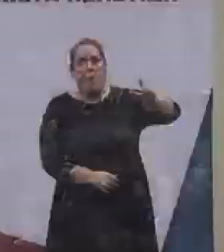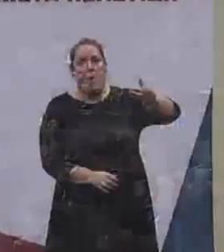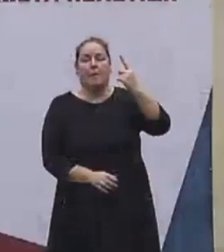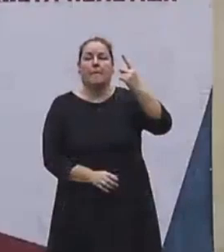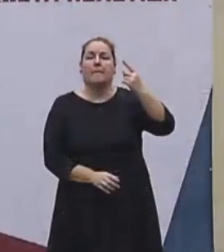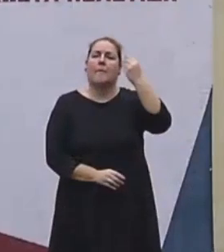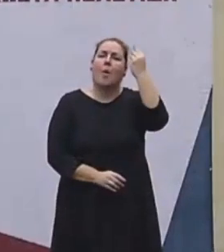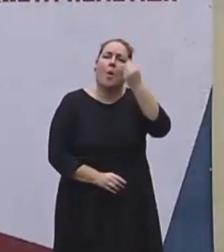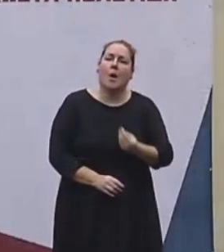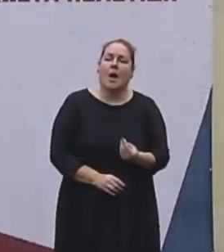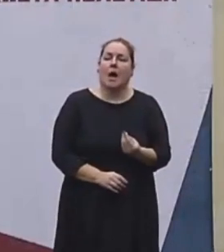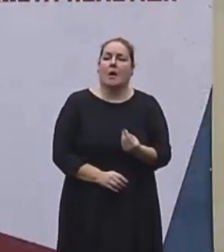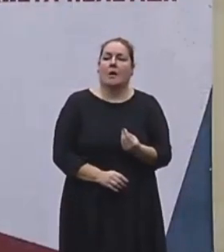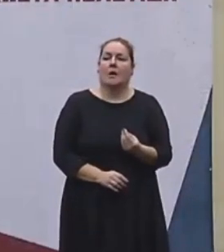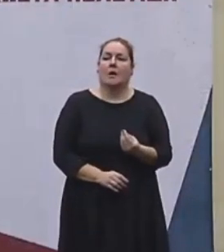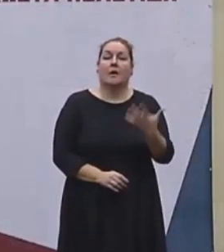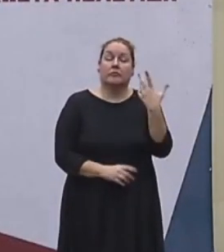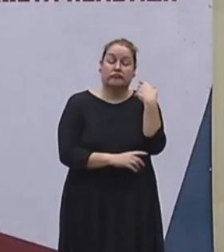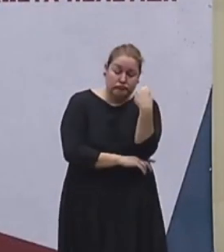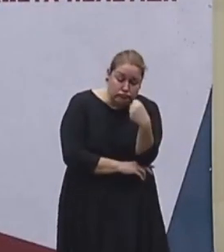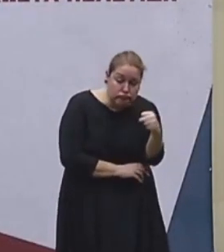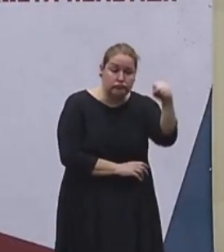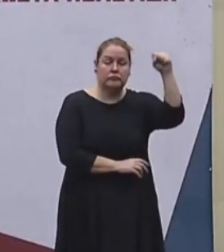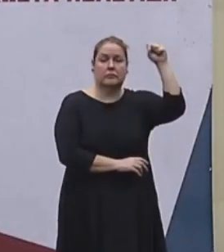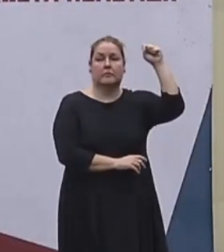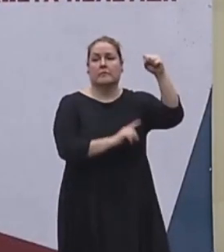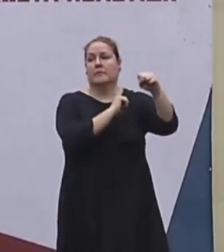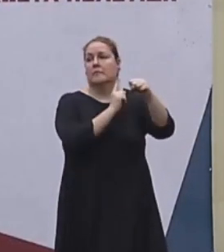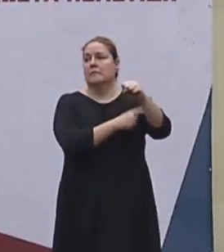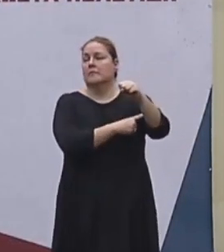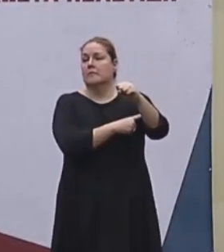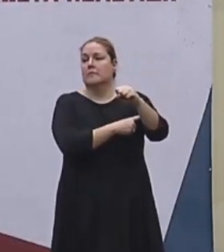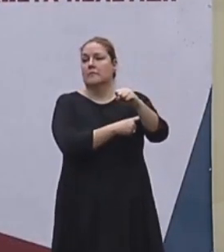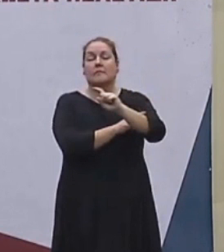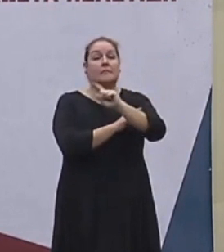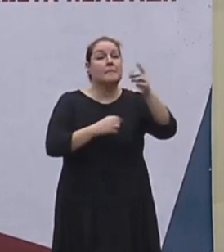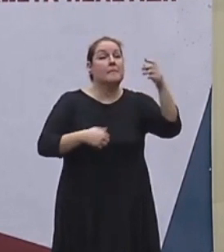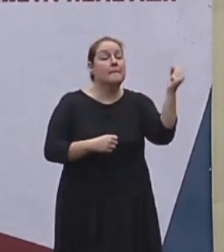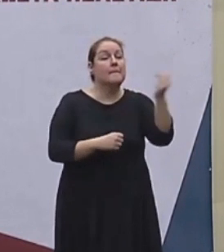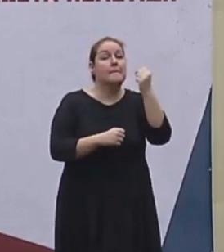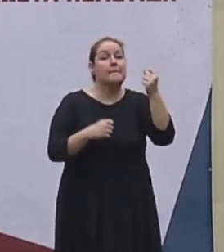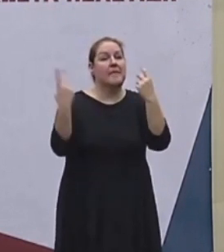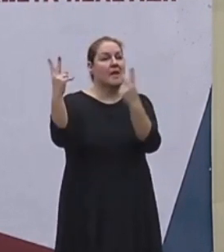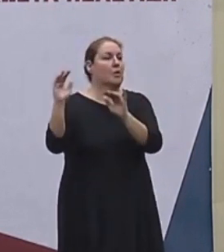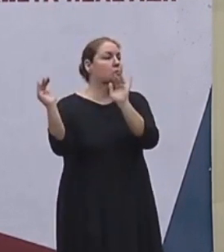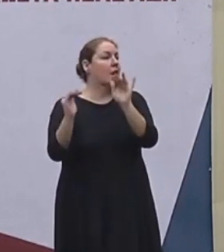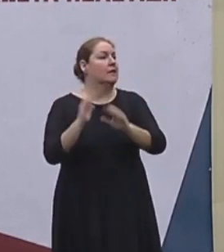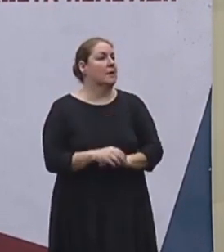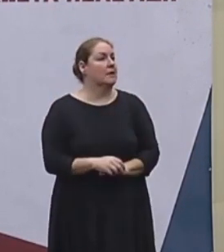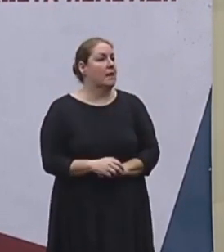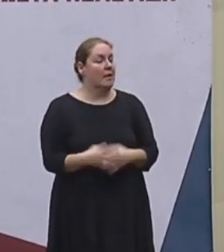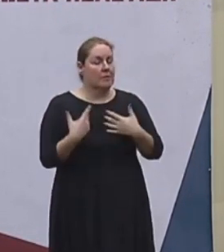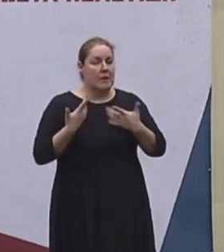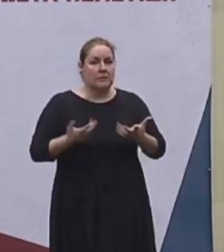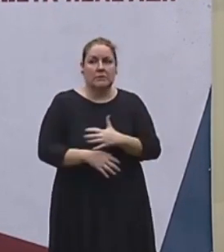μια νεολαία, να σηκώνει το ανάστημά της και να πειθαρχεί στα κελεύματά τους,